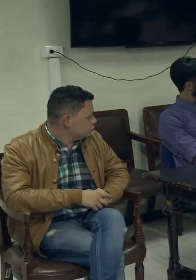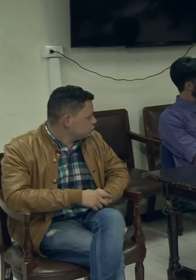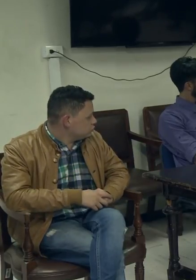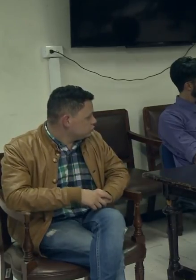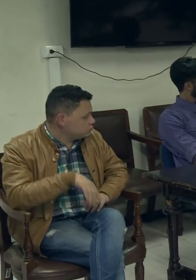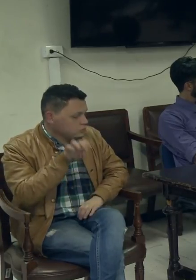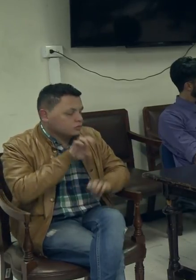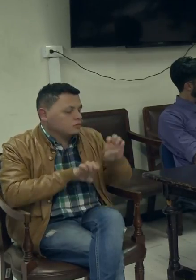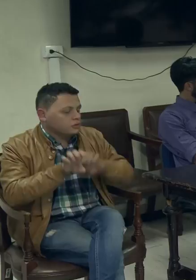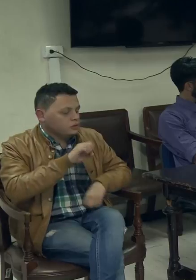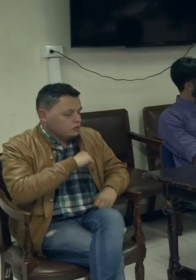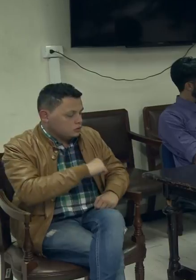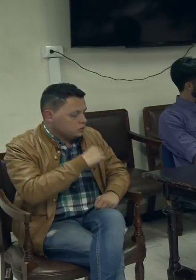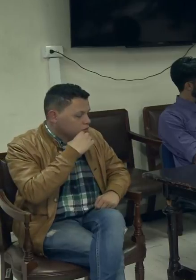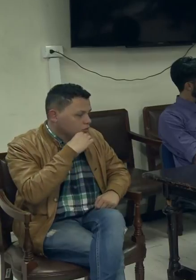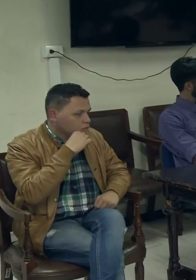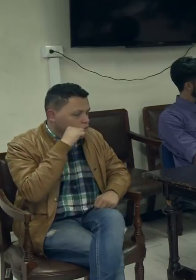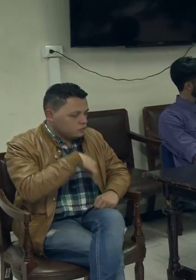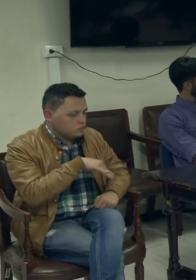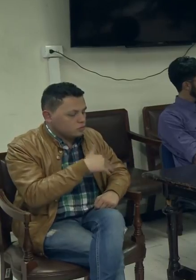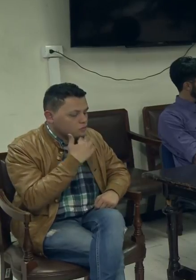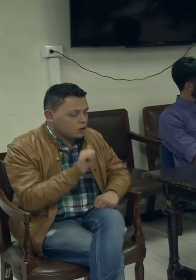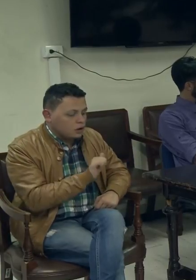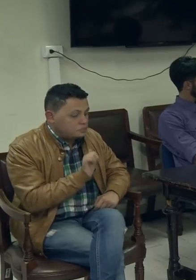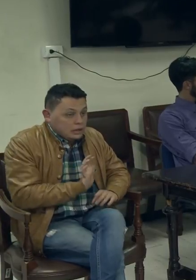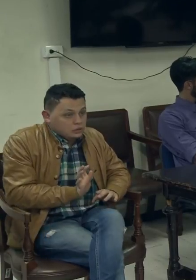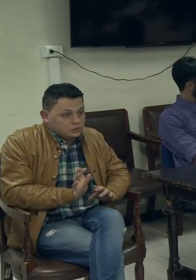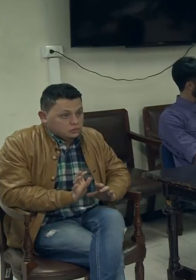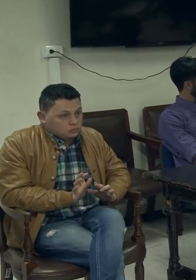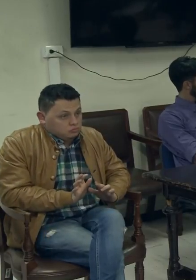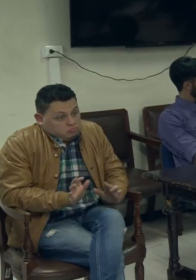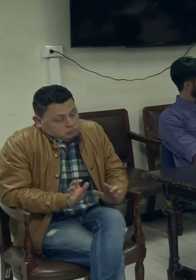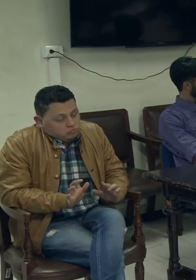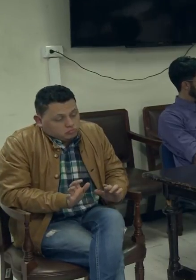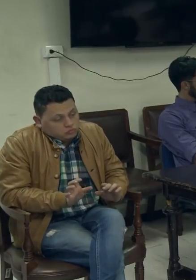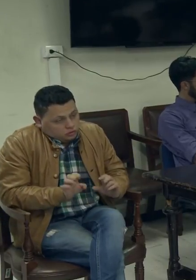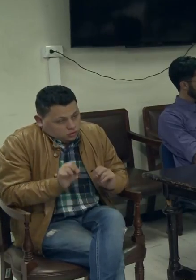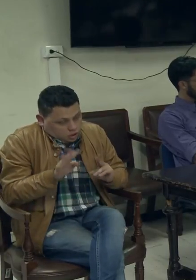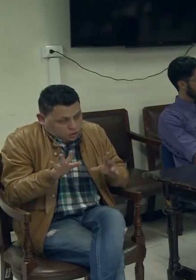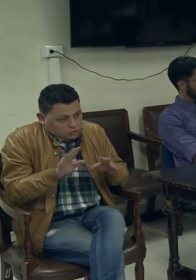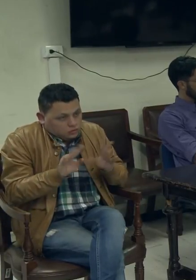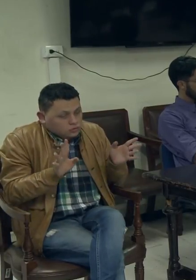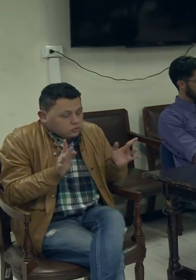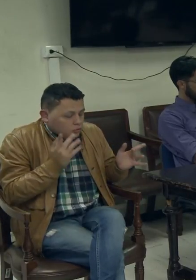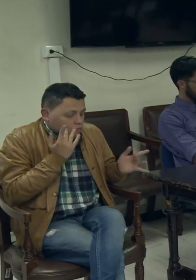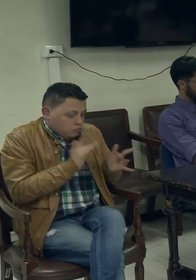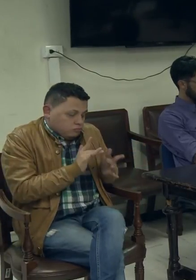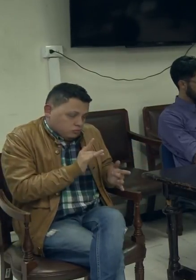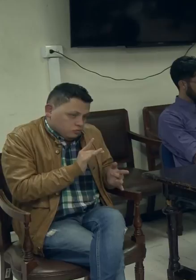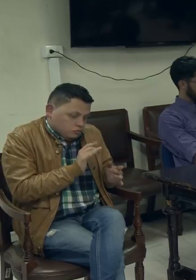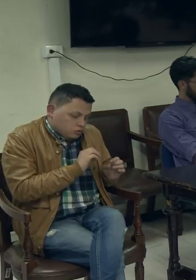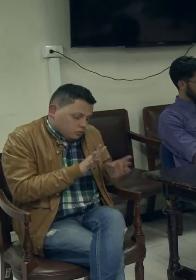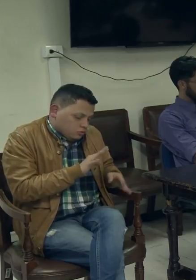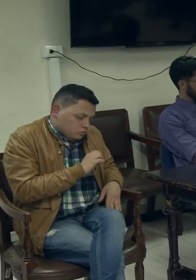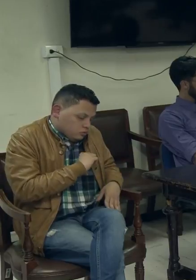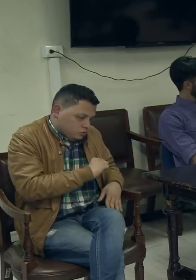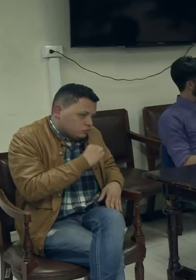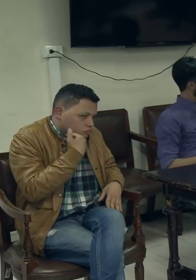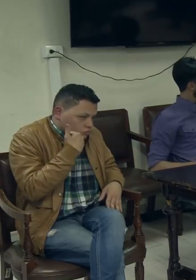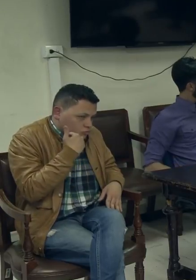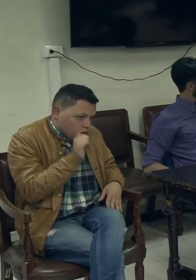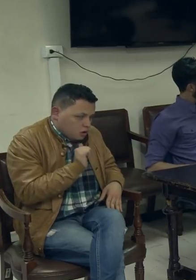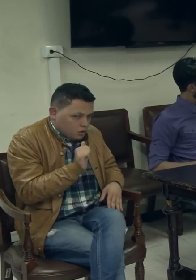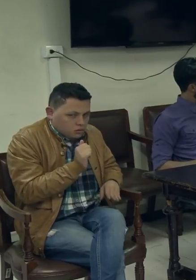defensa de los derechos humanos de las mujeres, porque sí coincide la defensa de los derechos humanos de